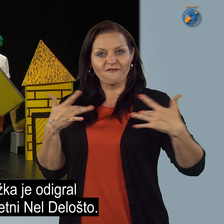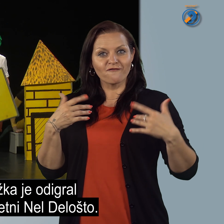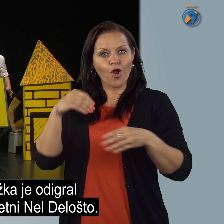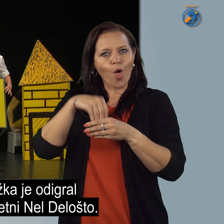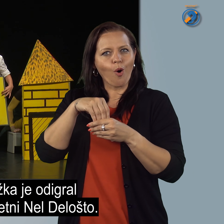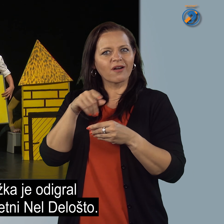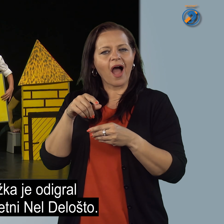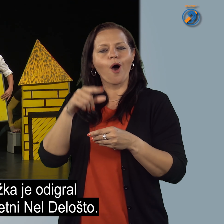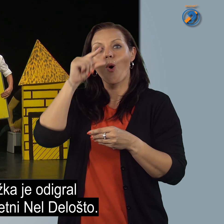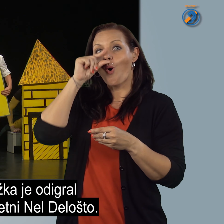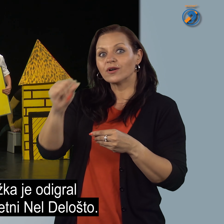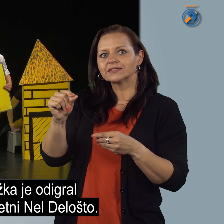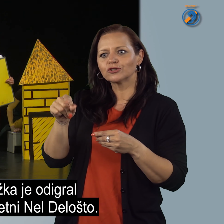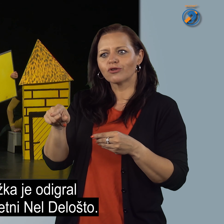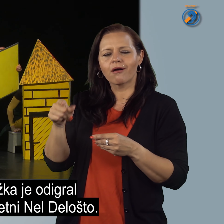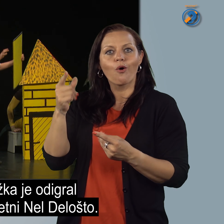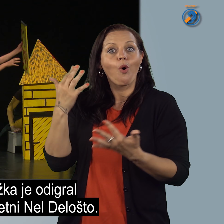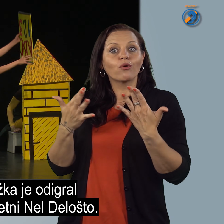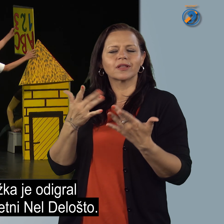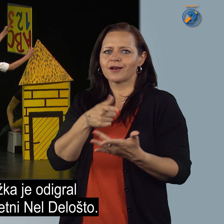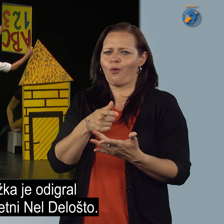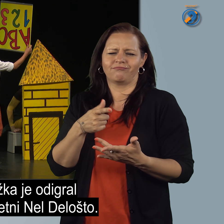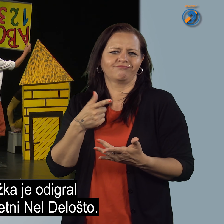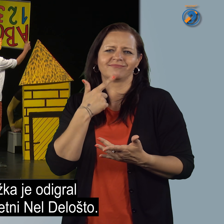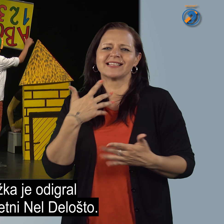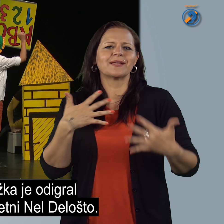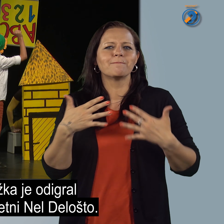Vlogo Ostržka je odigral simpatični 12-letni Nel Delošto.